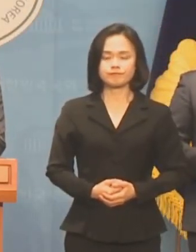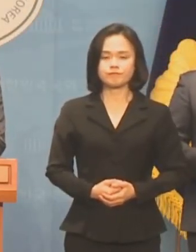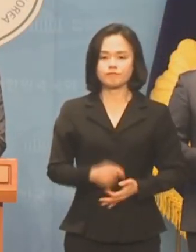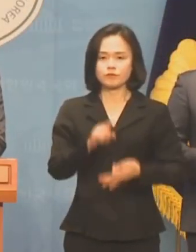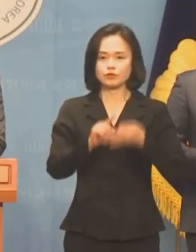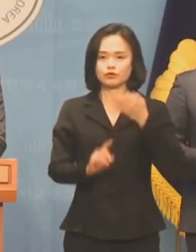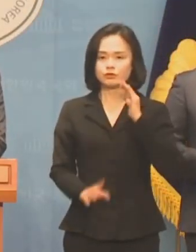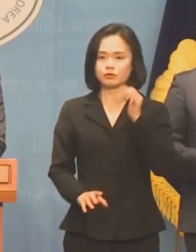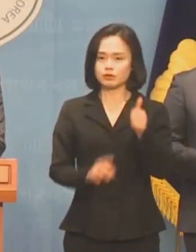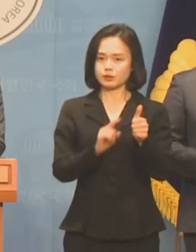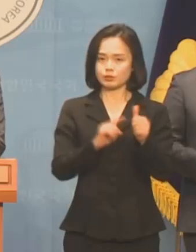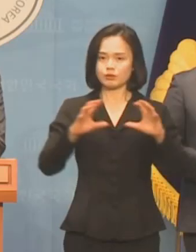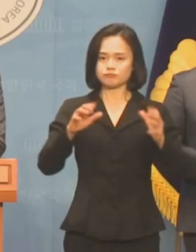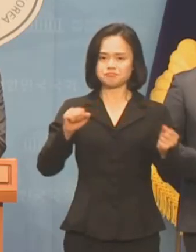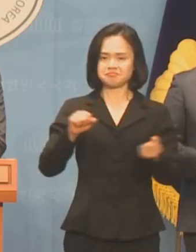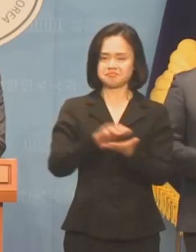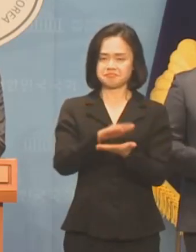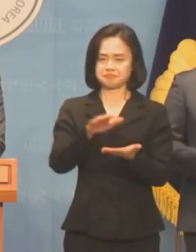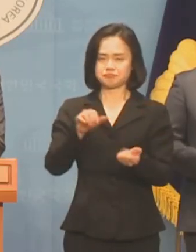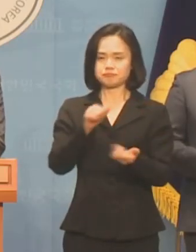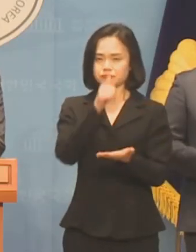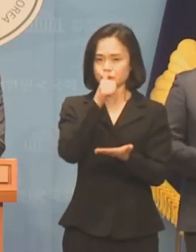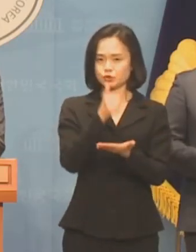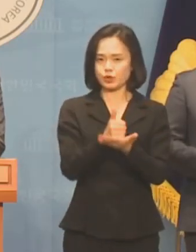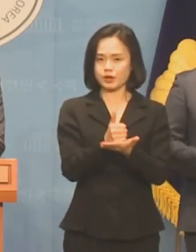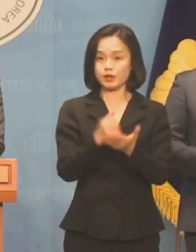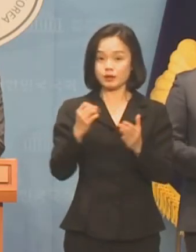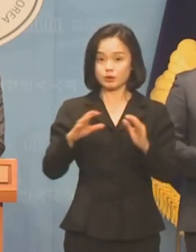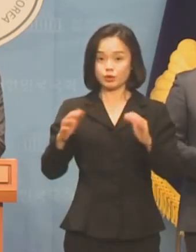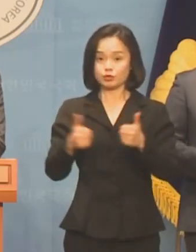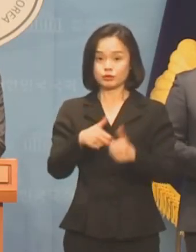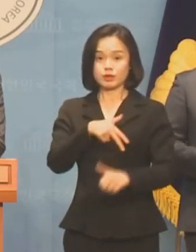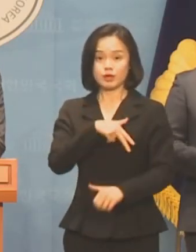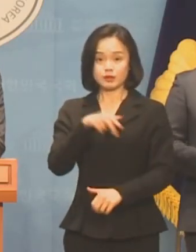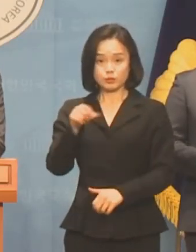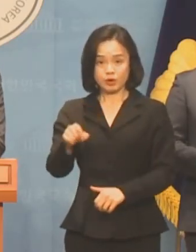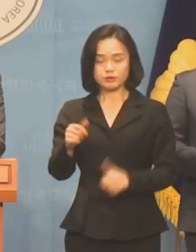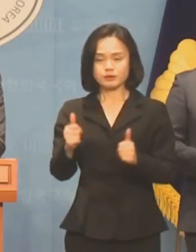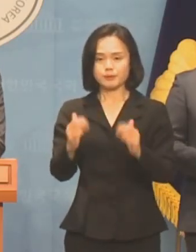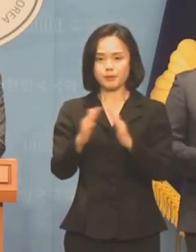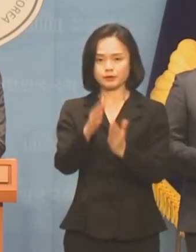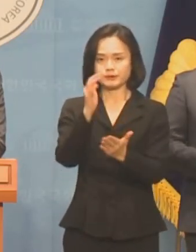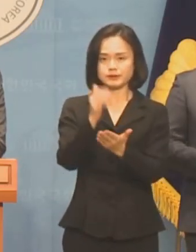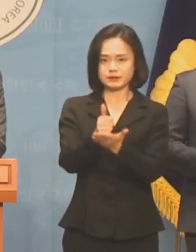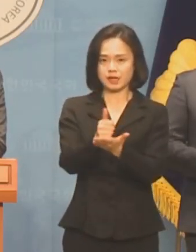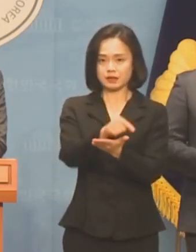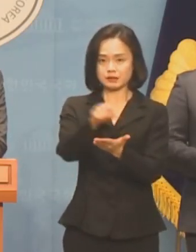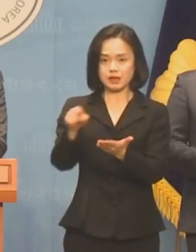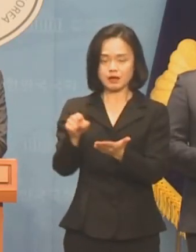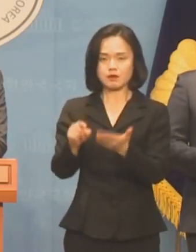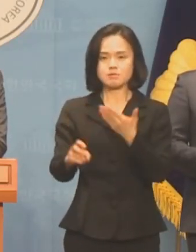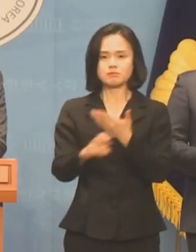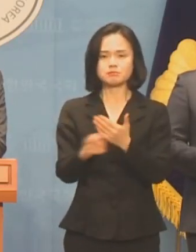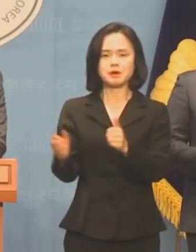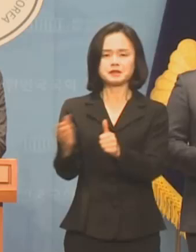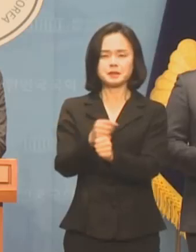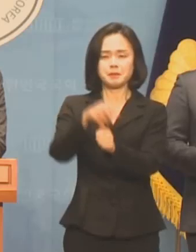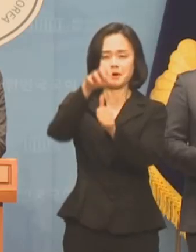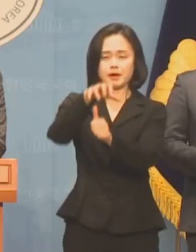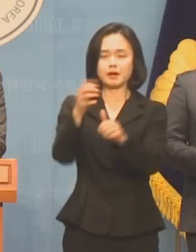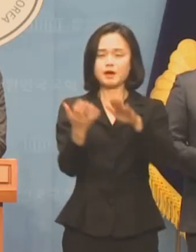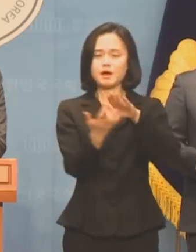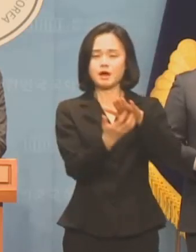윤석열의 내란, 국회의원은 물론 전 대법원장과 현직 판사까지 불법 체포, 구금하려